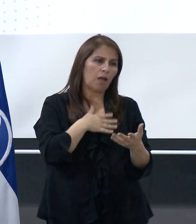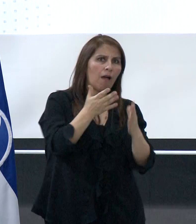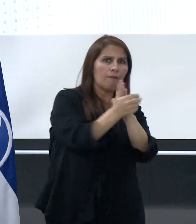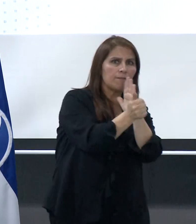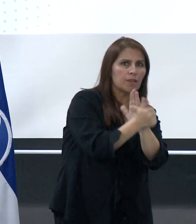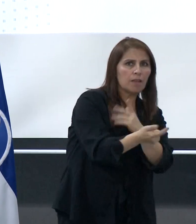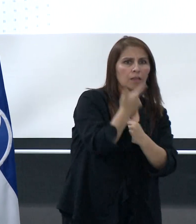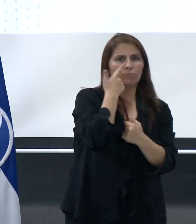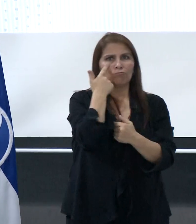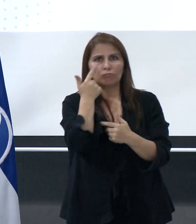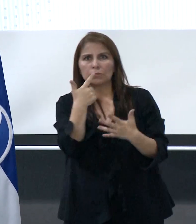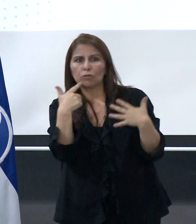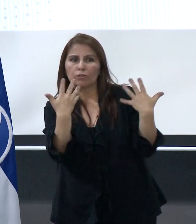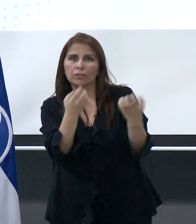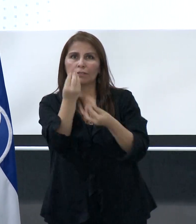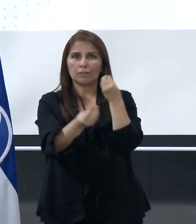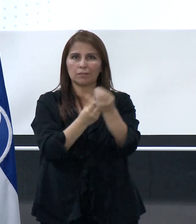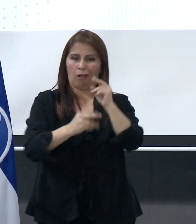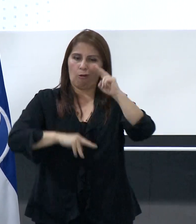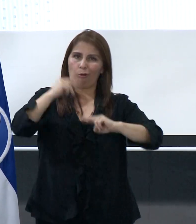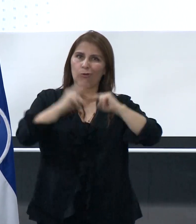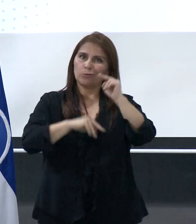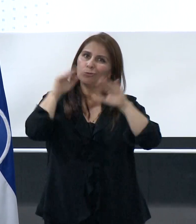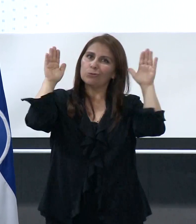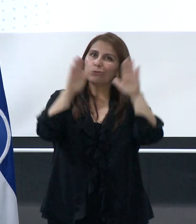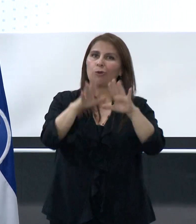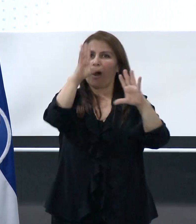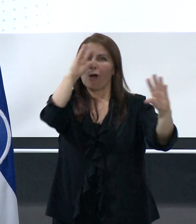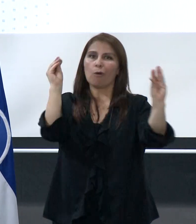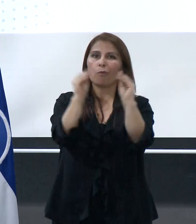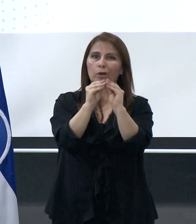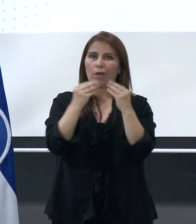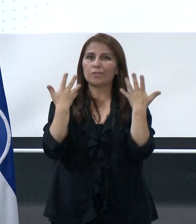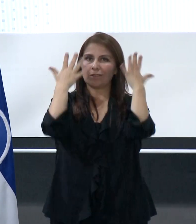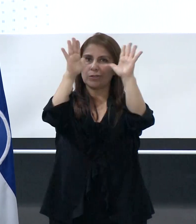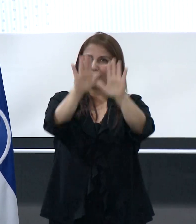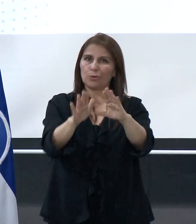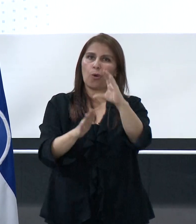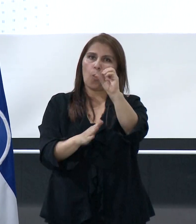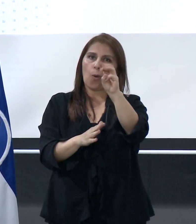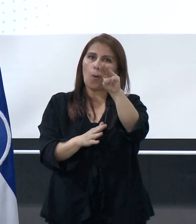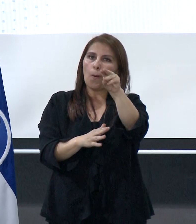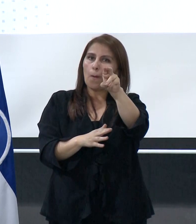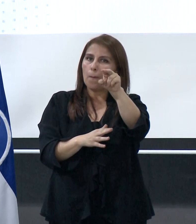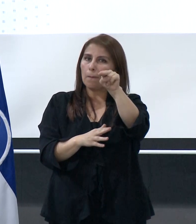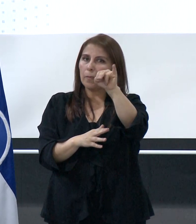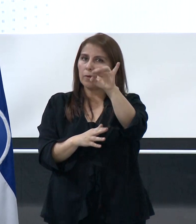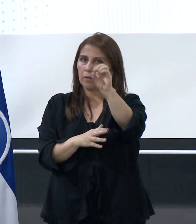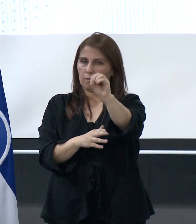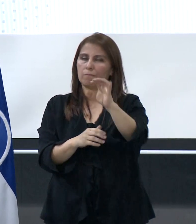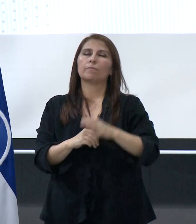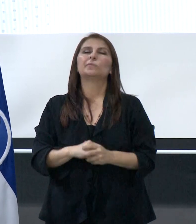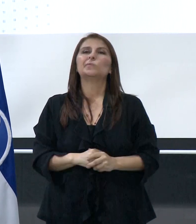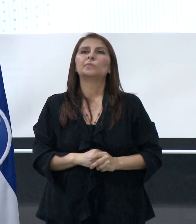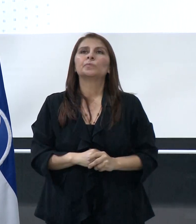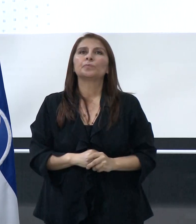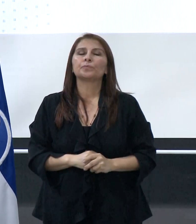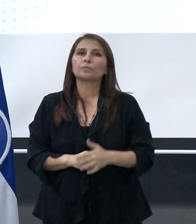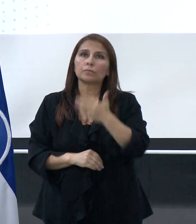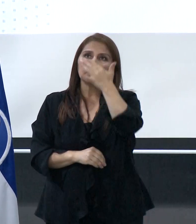expectativas sobre lo que puede construirse en todo esto lo que pueden construir en torno a esta conmemoración